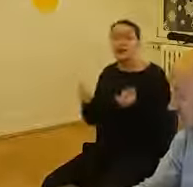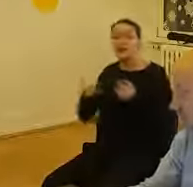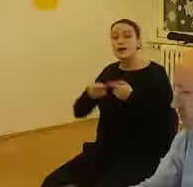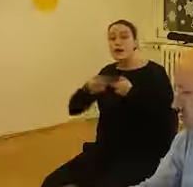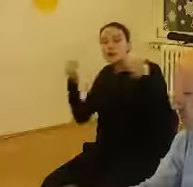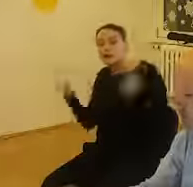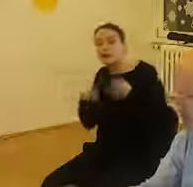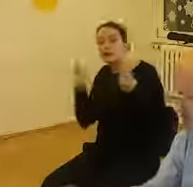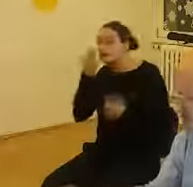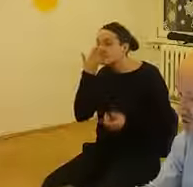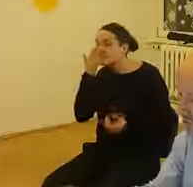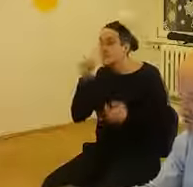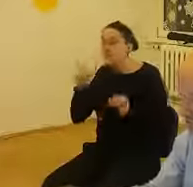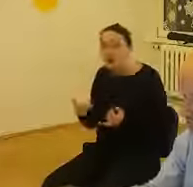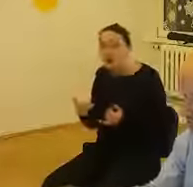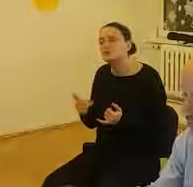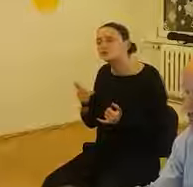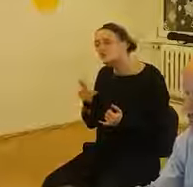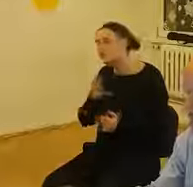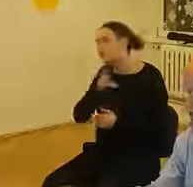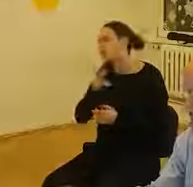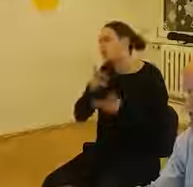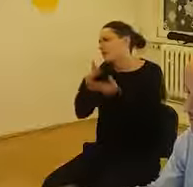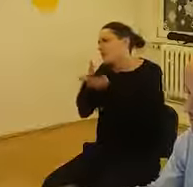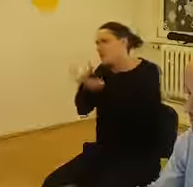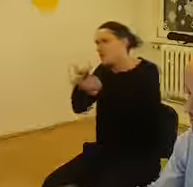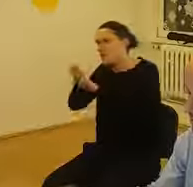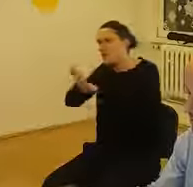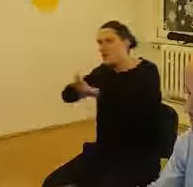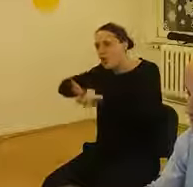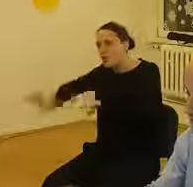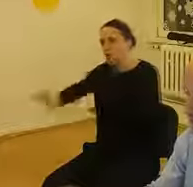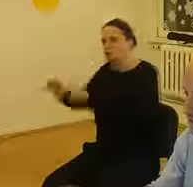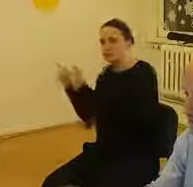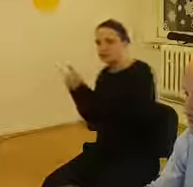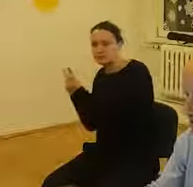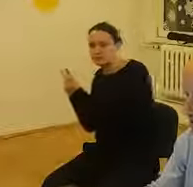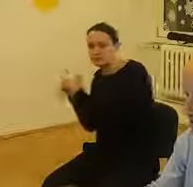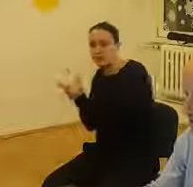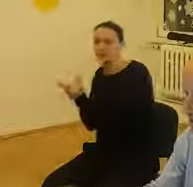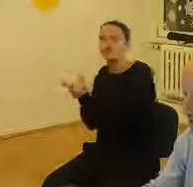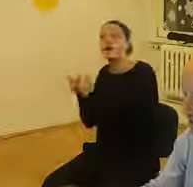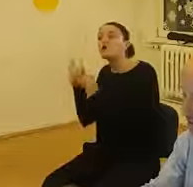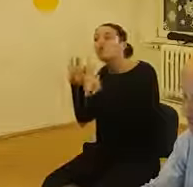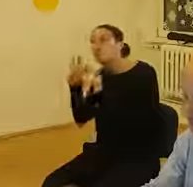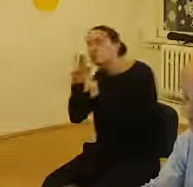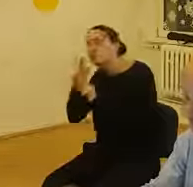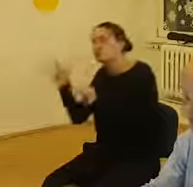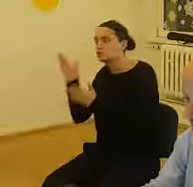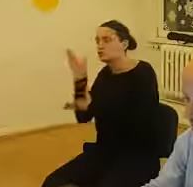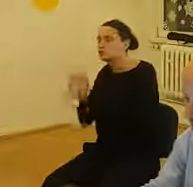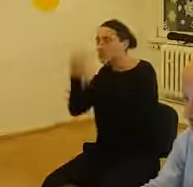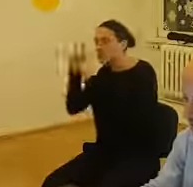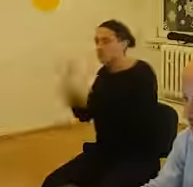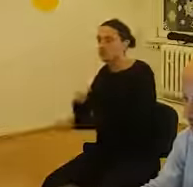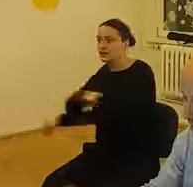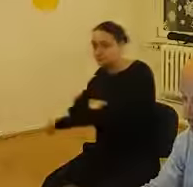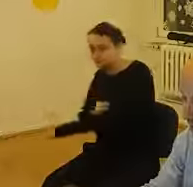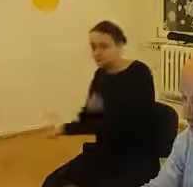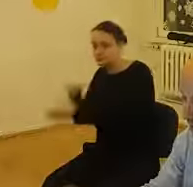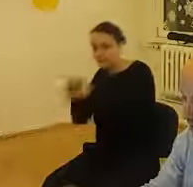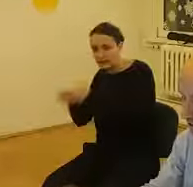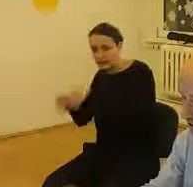tak dalej, to pewnie już będą osobne spotkania z osobami zarejestrowanymi oficjalnie.